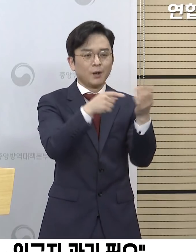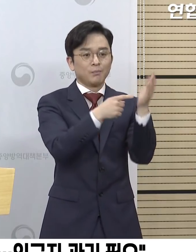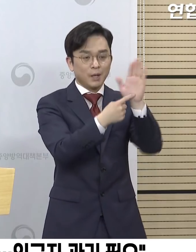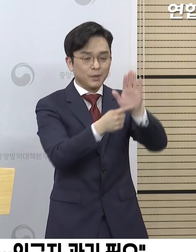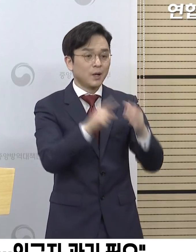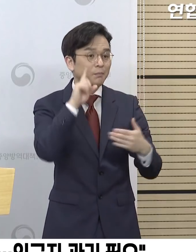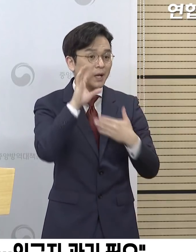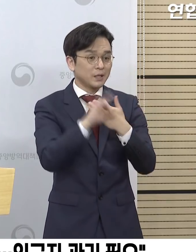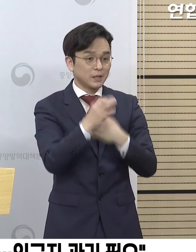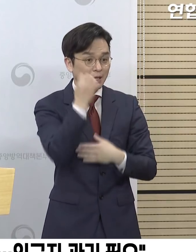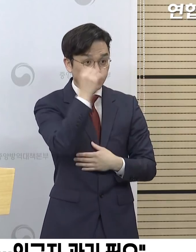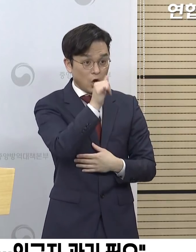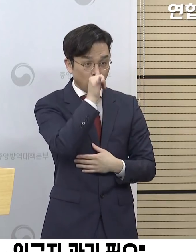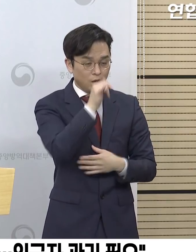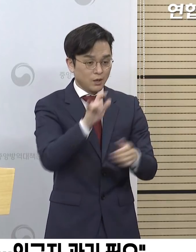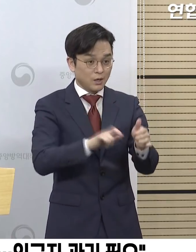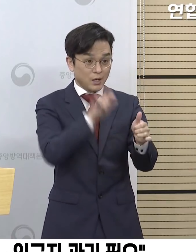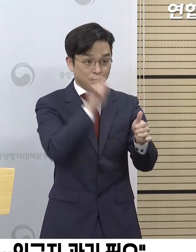시행하고